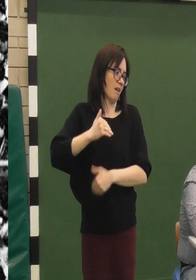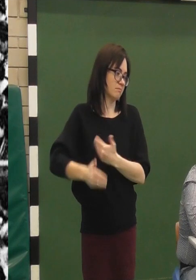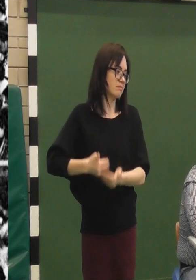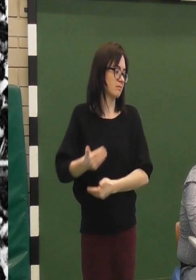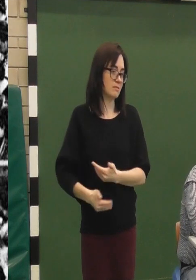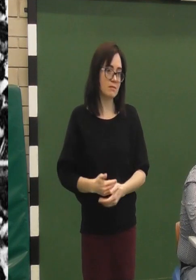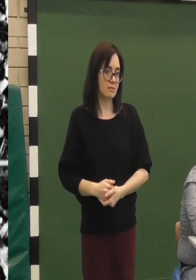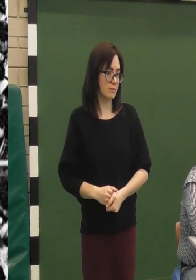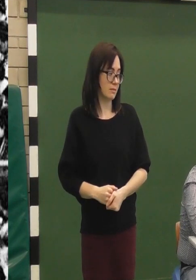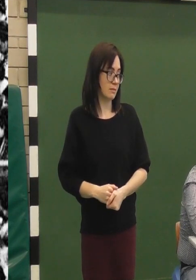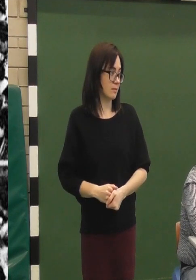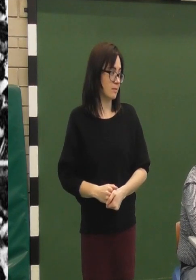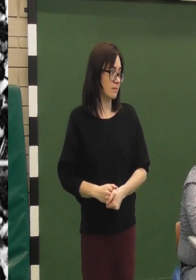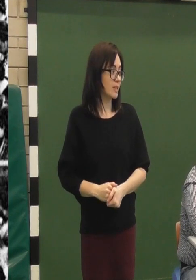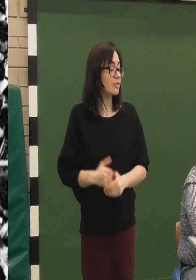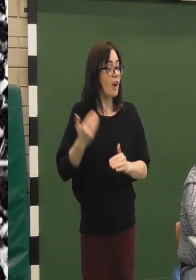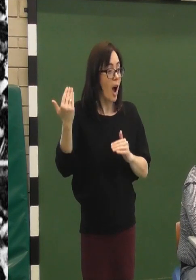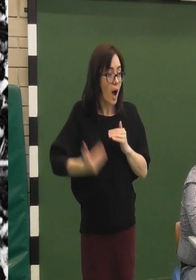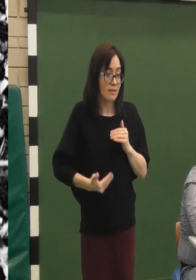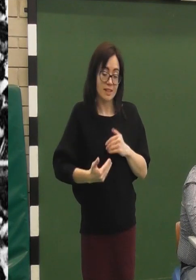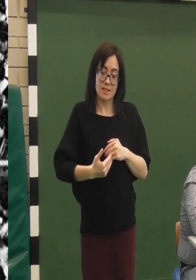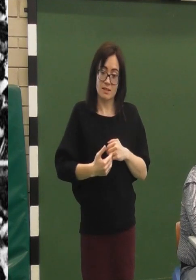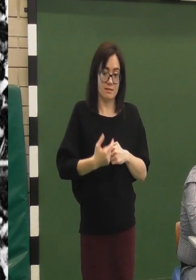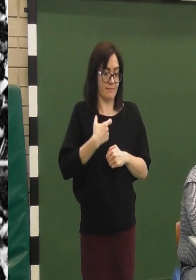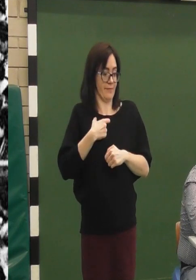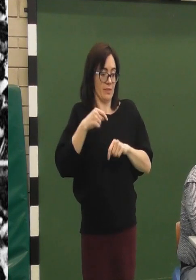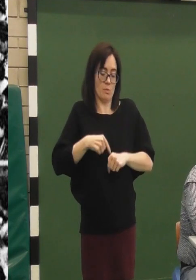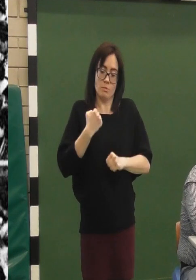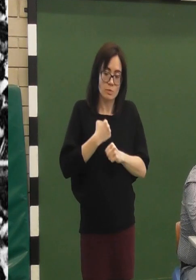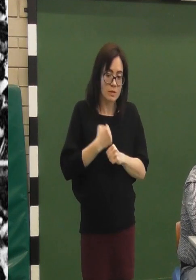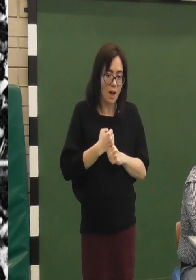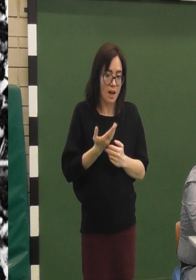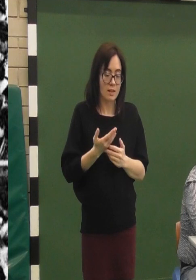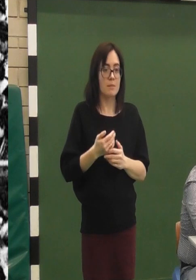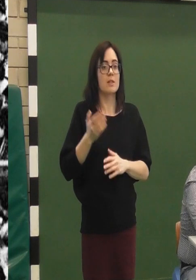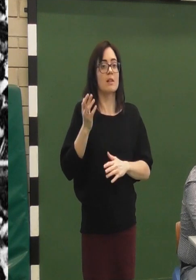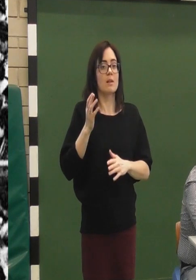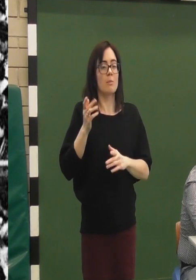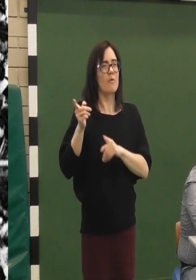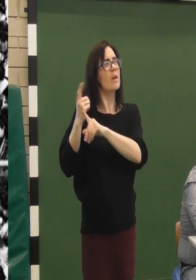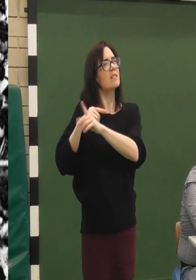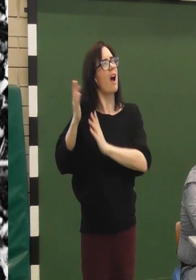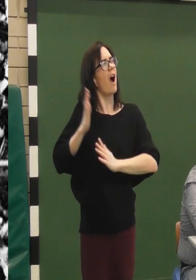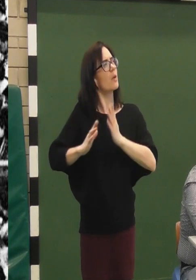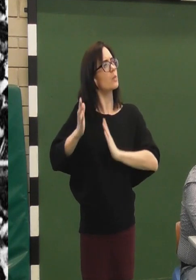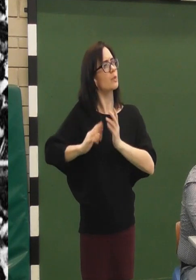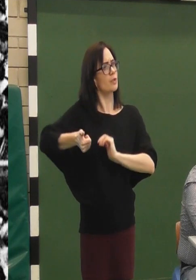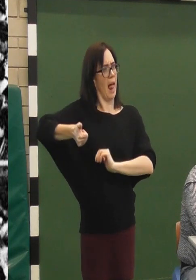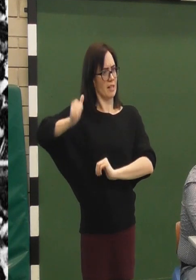Egész addig ott dolgoztunk, augusztus 1-én mentünk el Auschwitzból, és